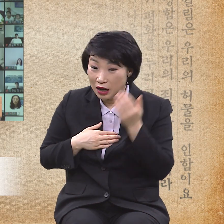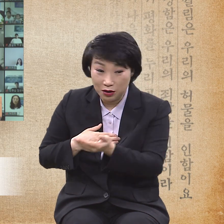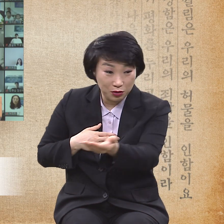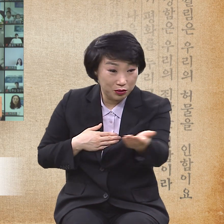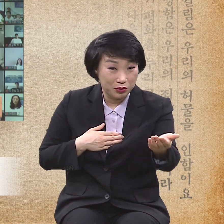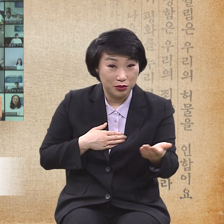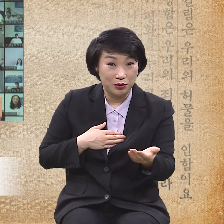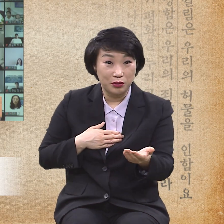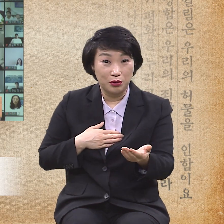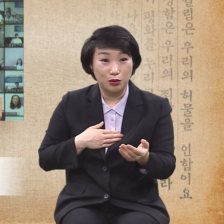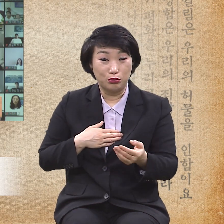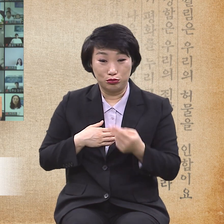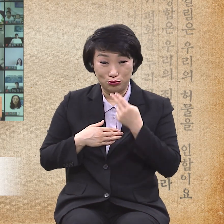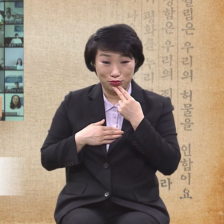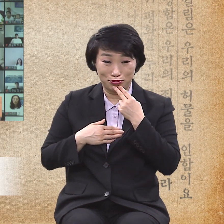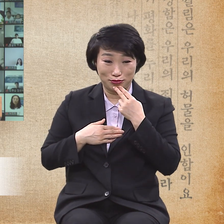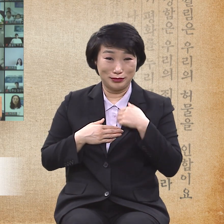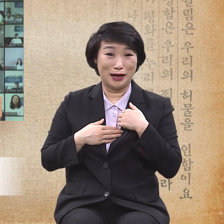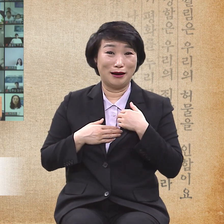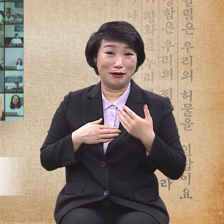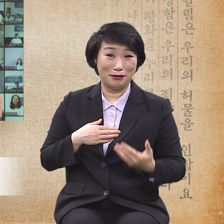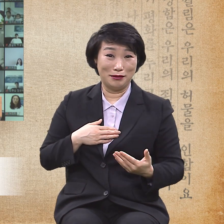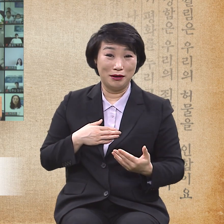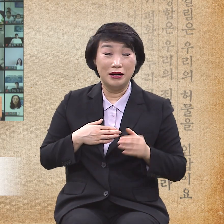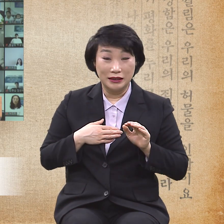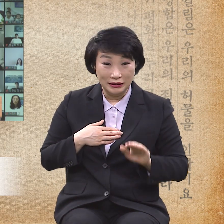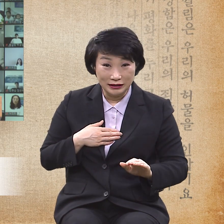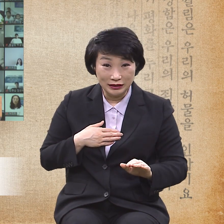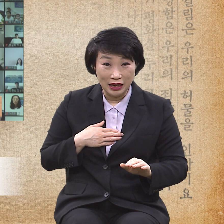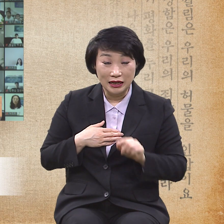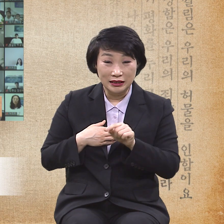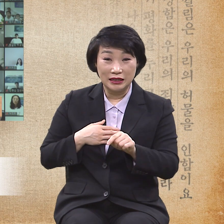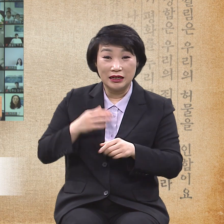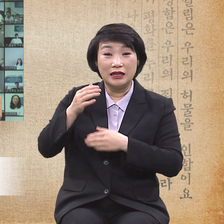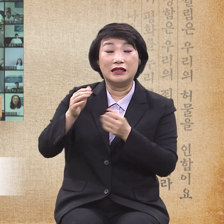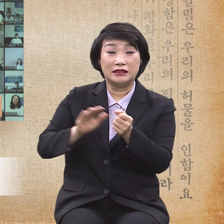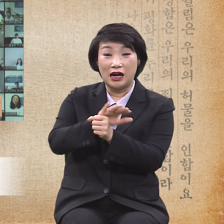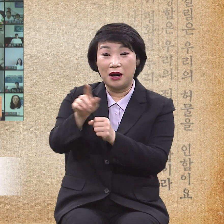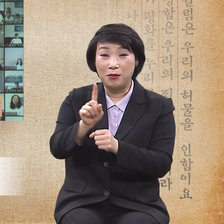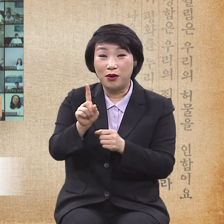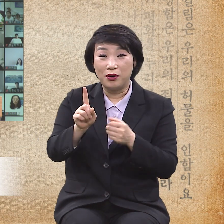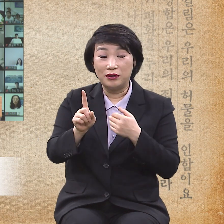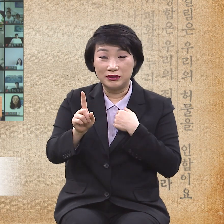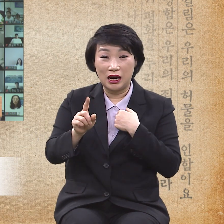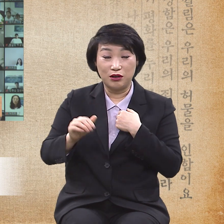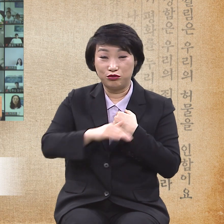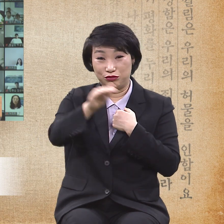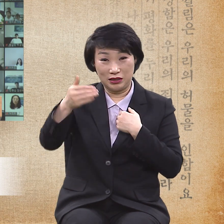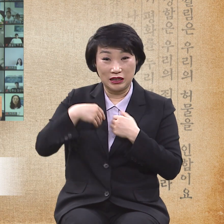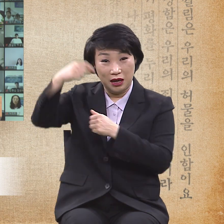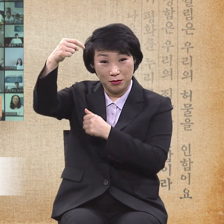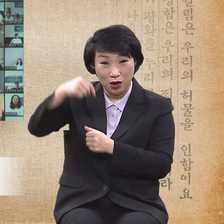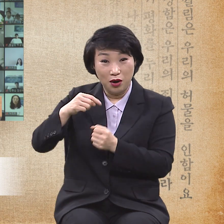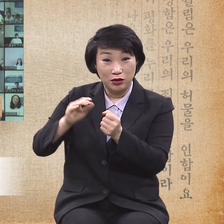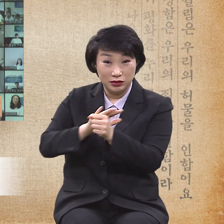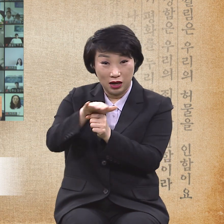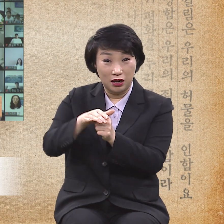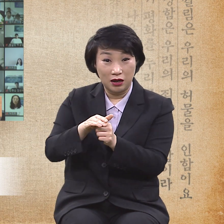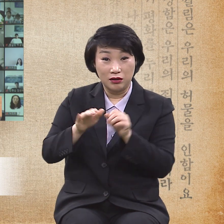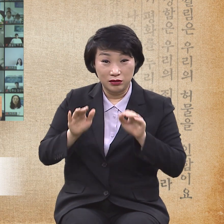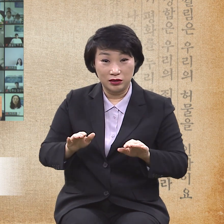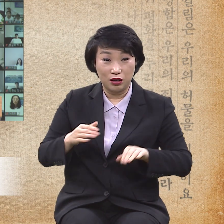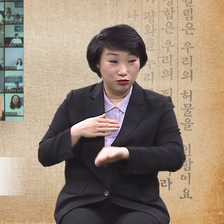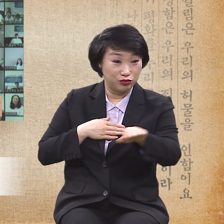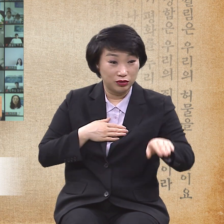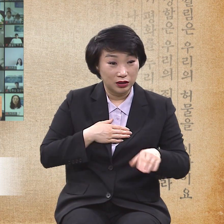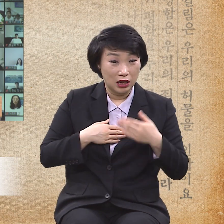말이에요. 없어. 그런데 이 사랑은 나보고 우리에게 명령하신 사랑인데